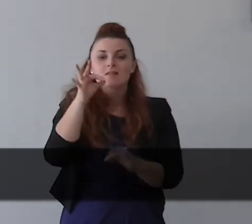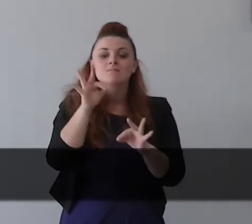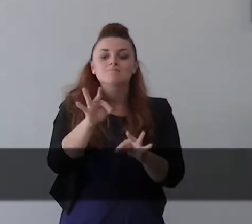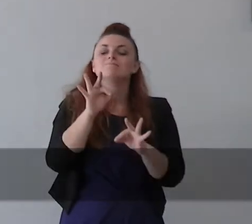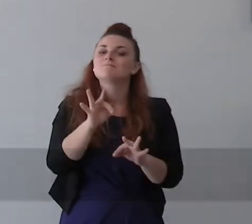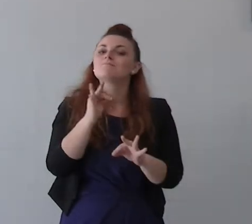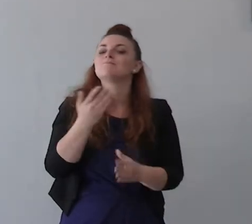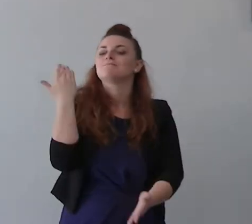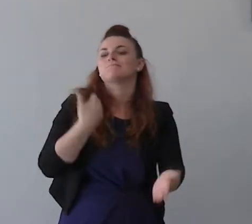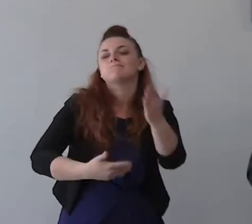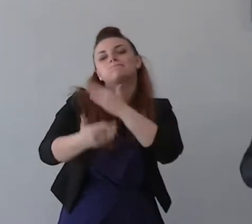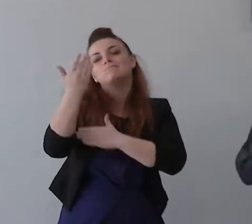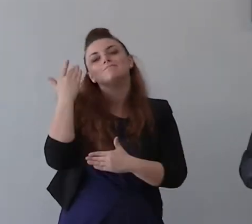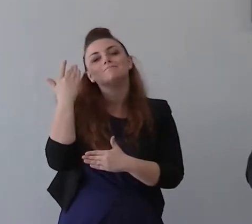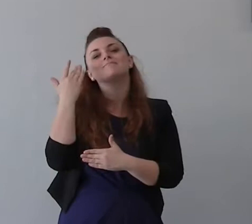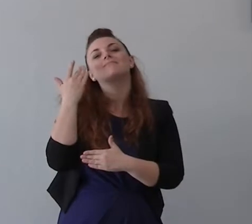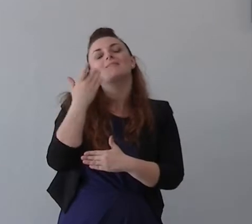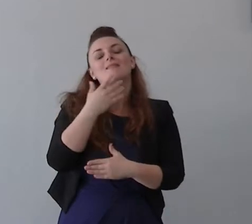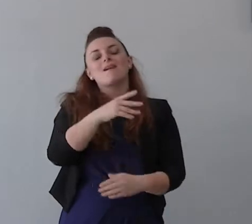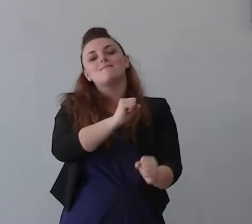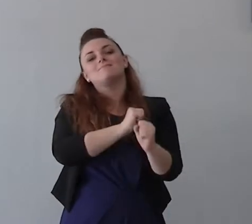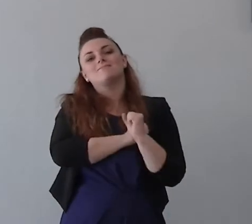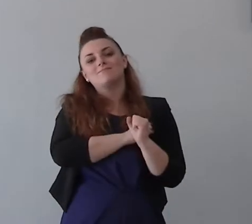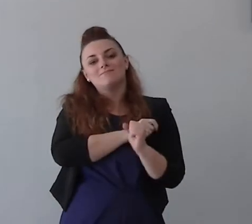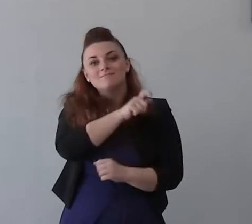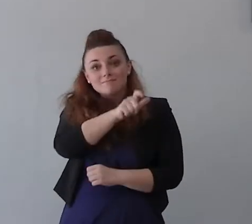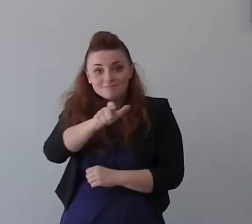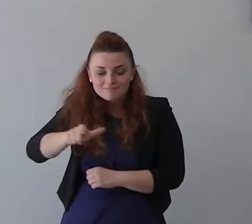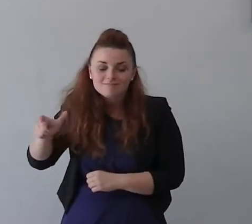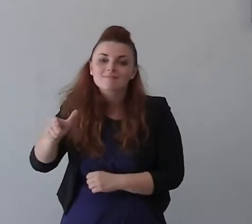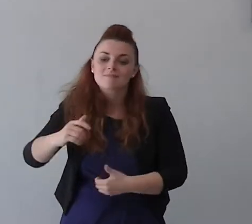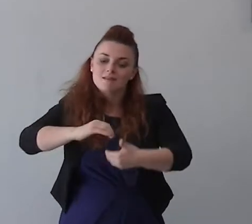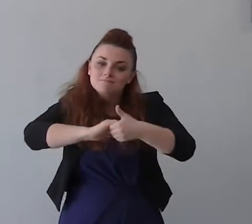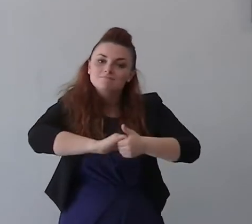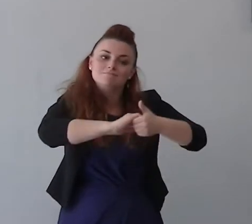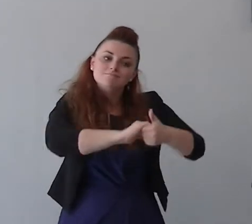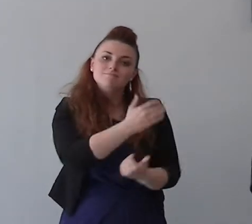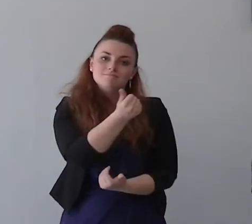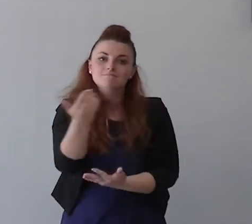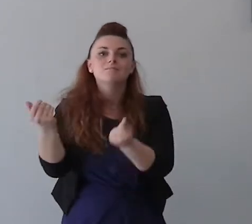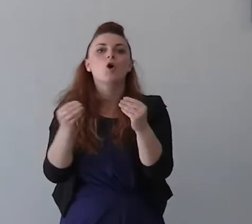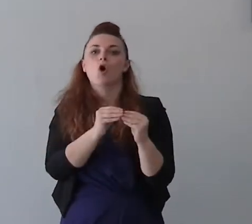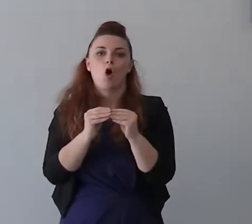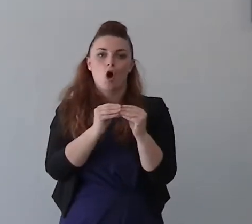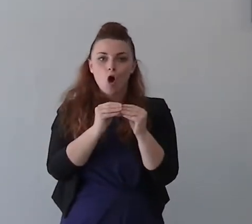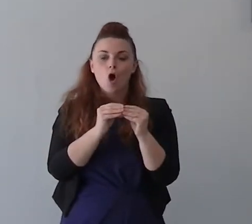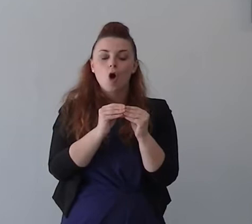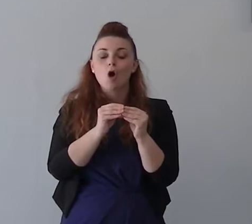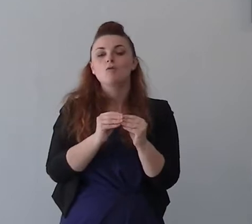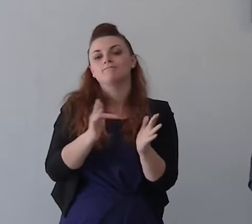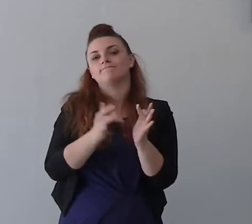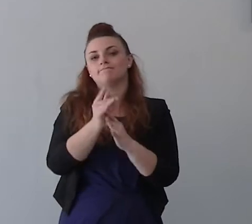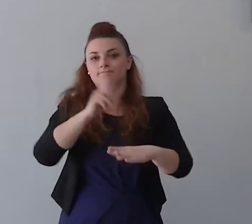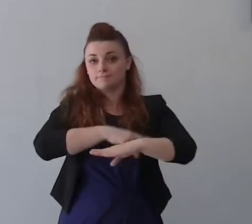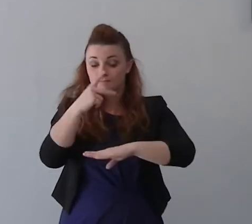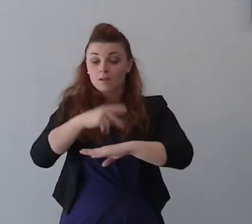primi cristiani della Chiesa primitiva si salutavano. Vedete che alle mie spalle c'è